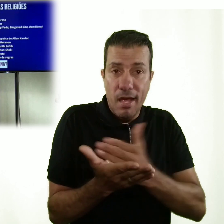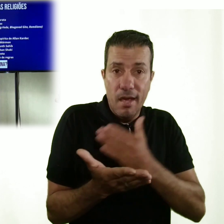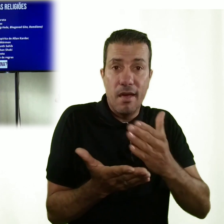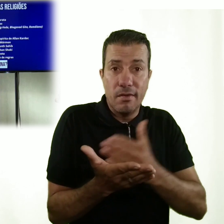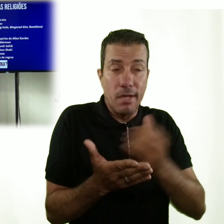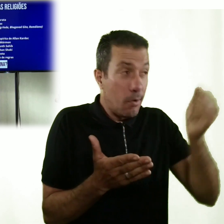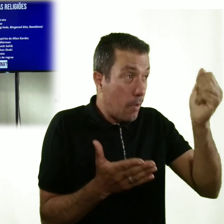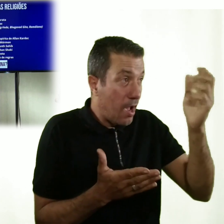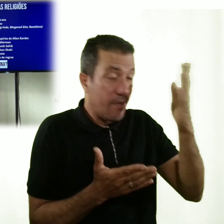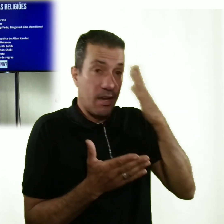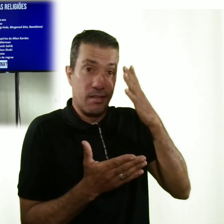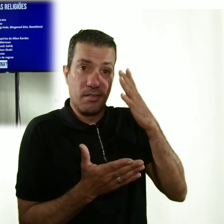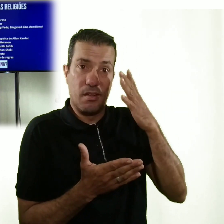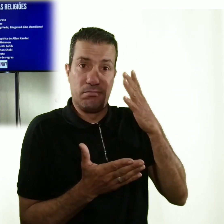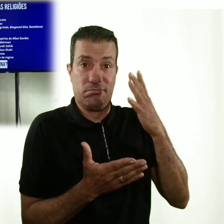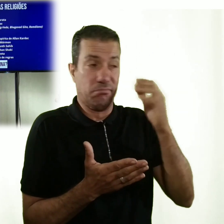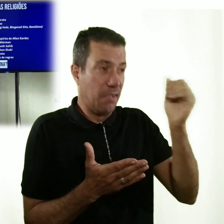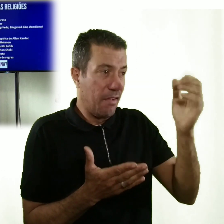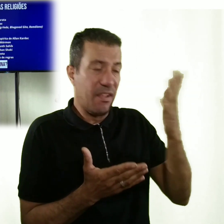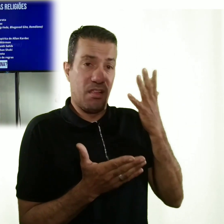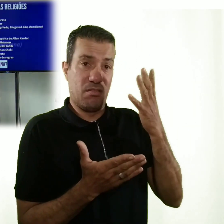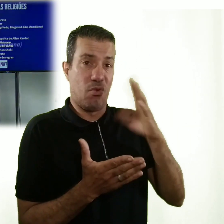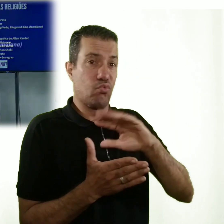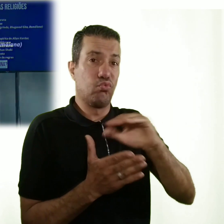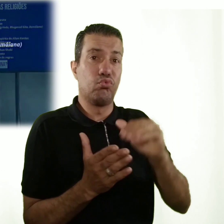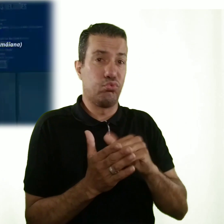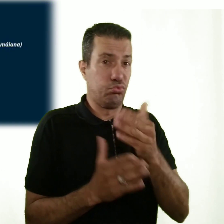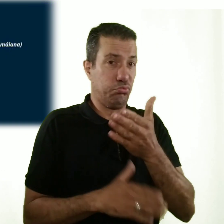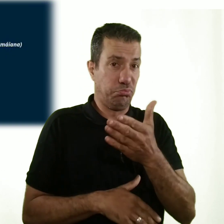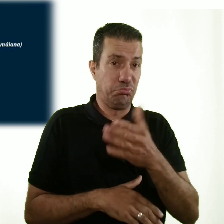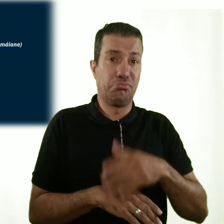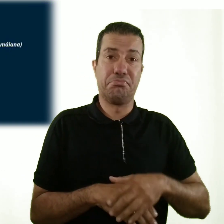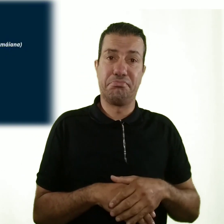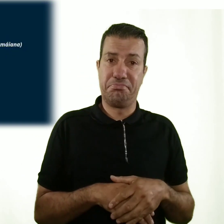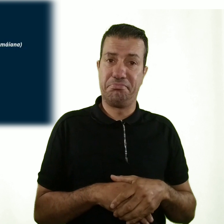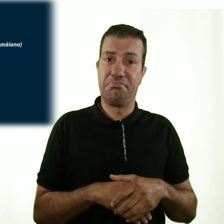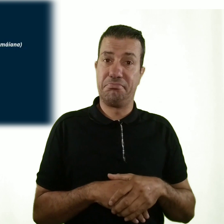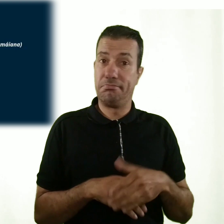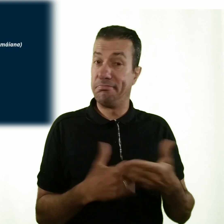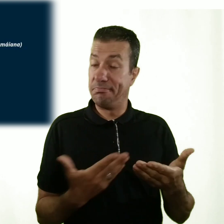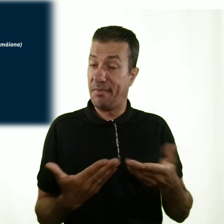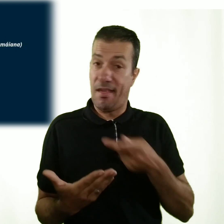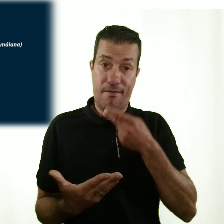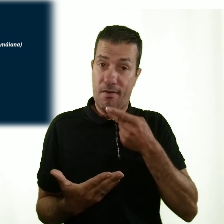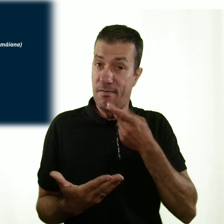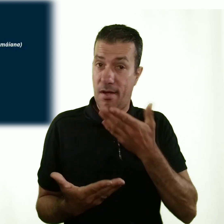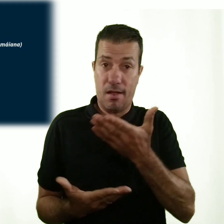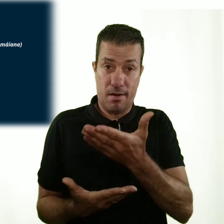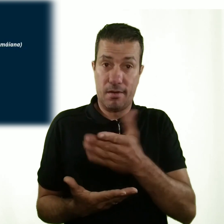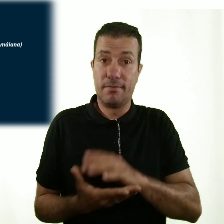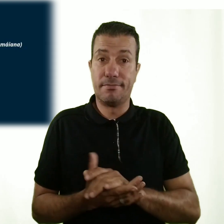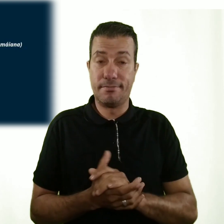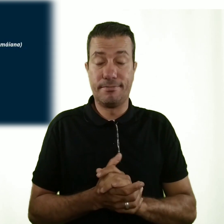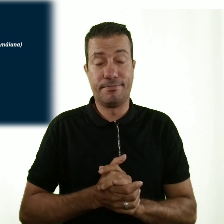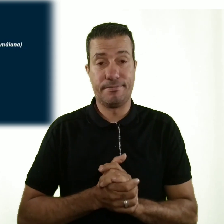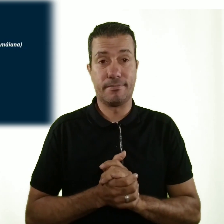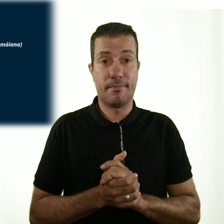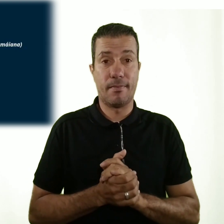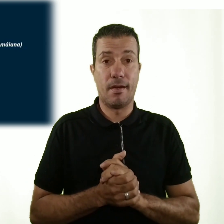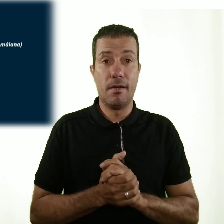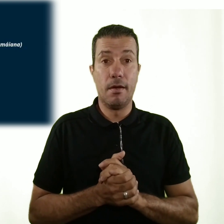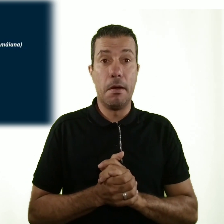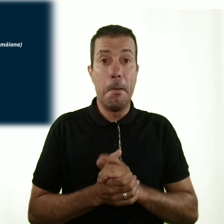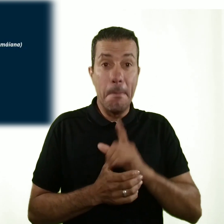divina. Eu acho que pode deixar a tela só nos slides, por gentileza. Mas se todos